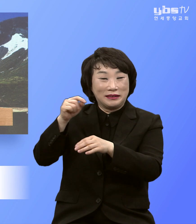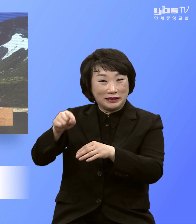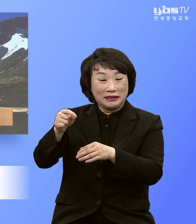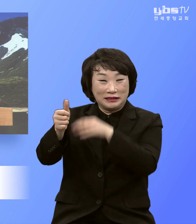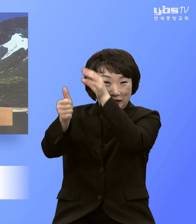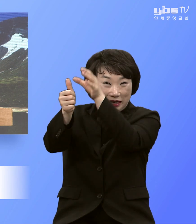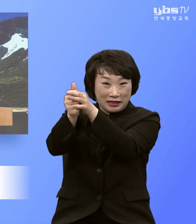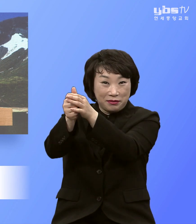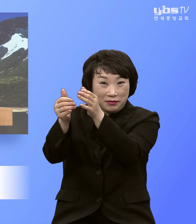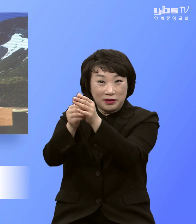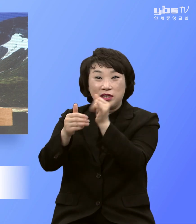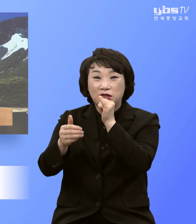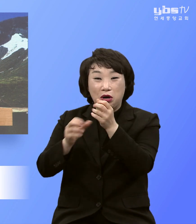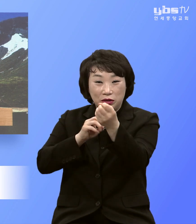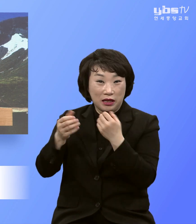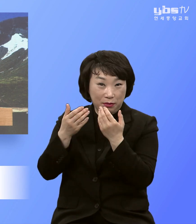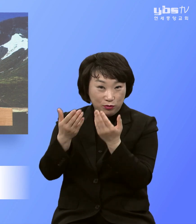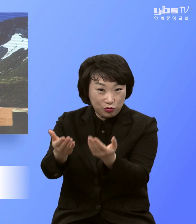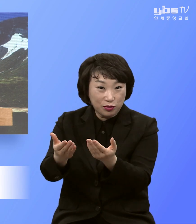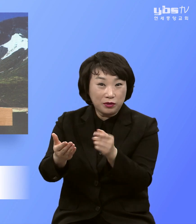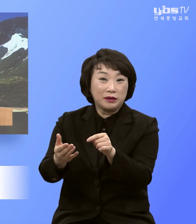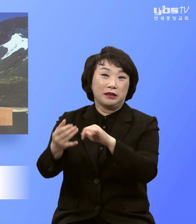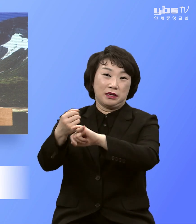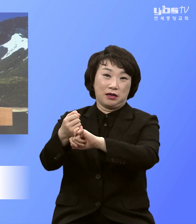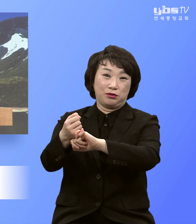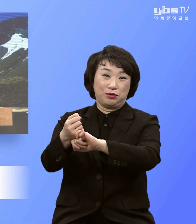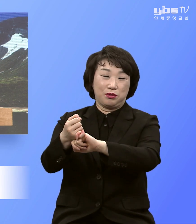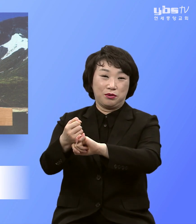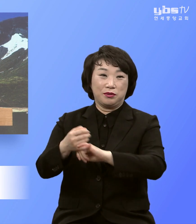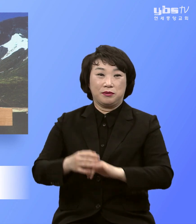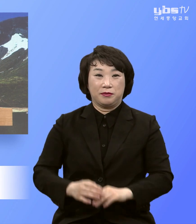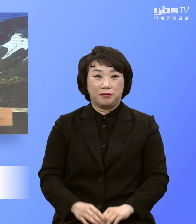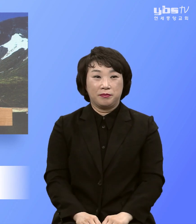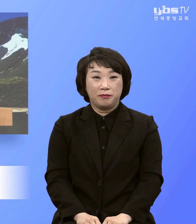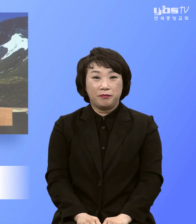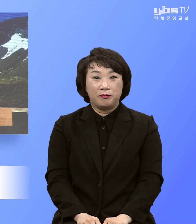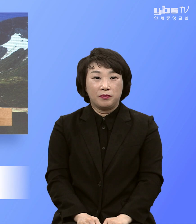짓고 이루어가야 할 약속이라 이 말입니다.